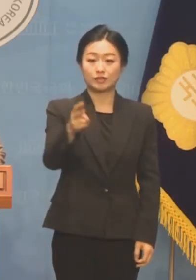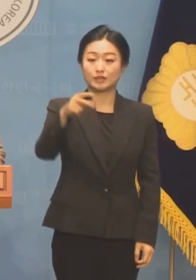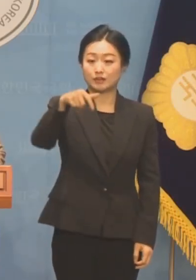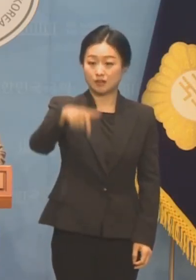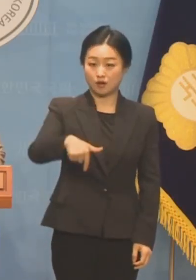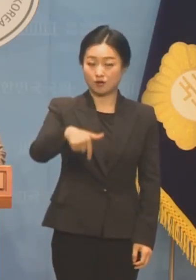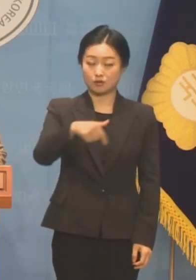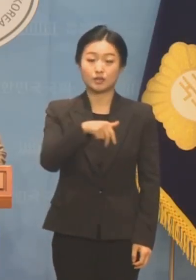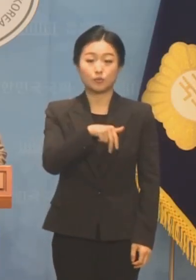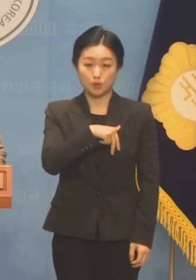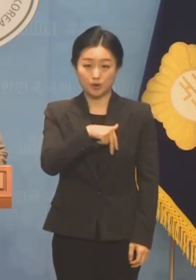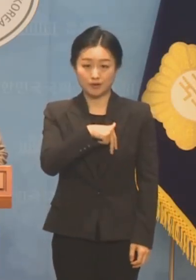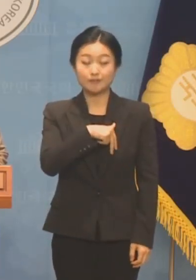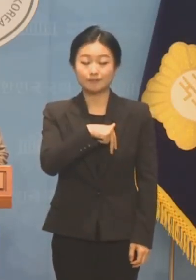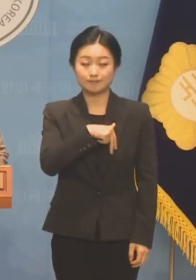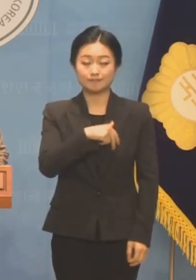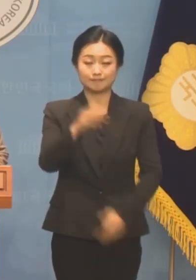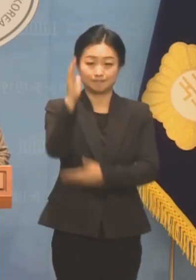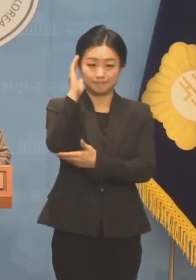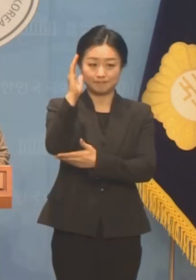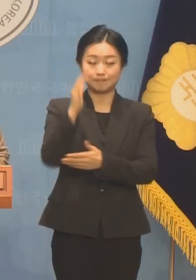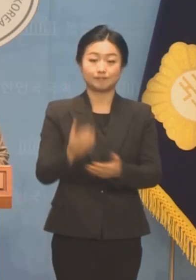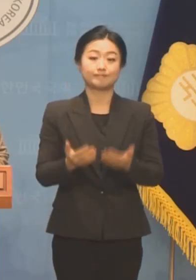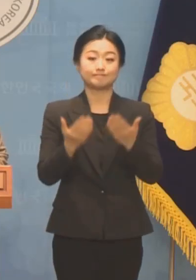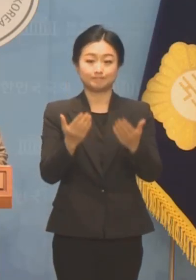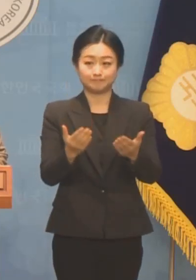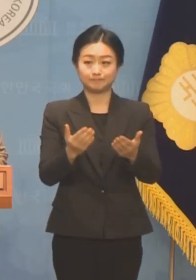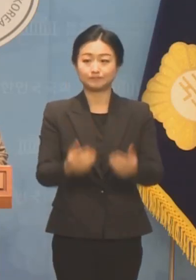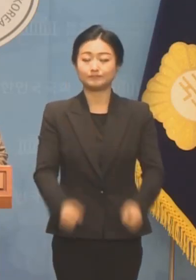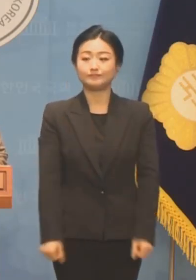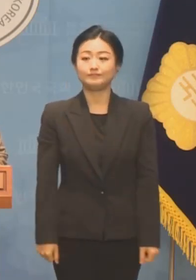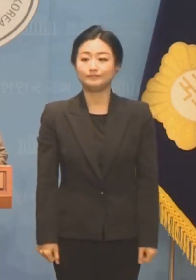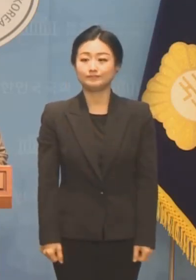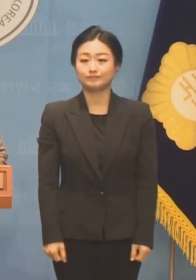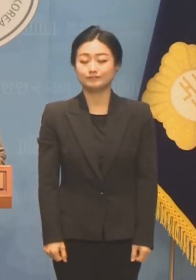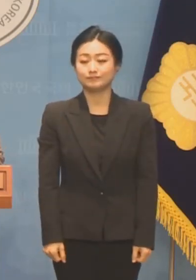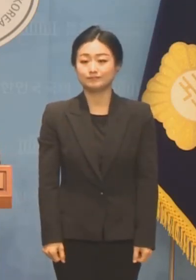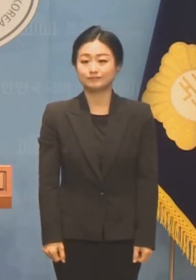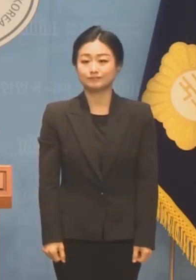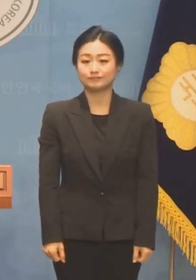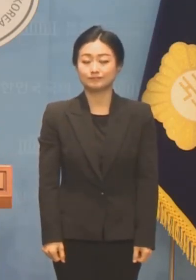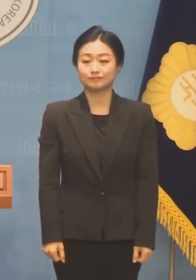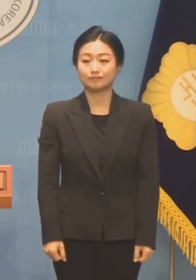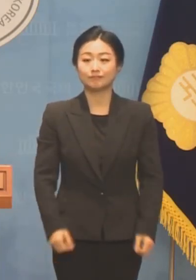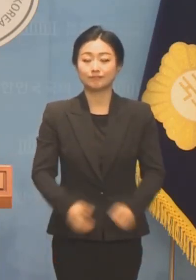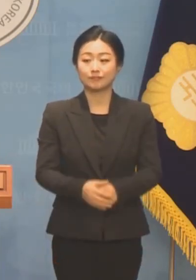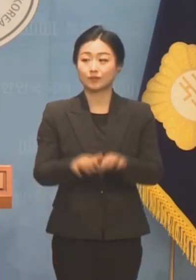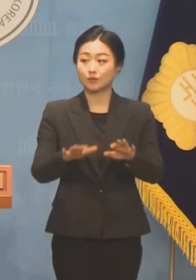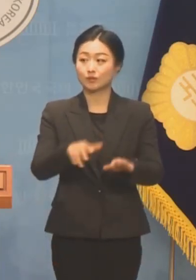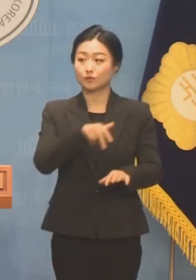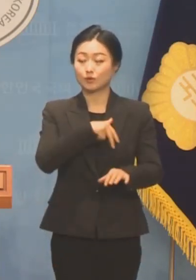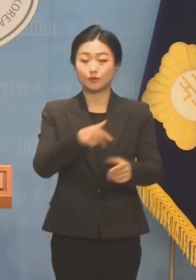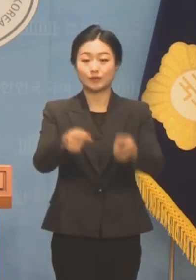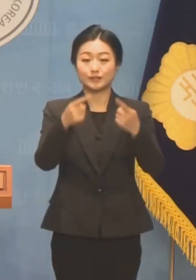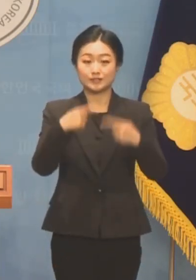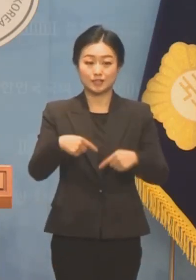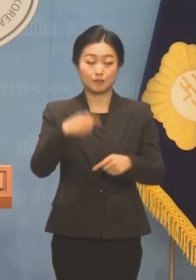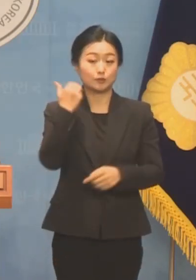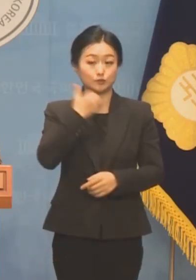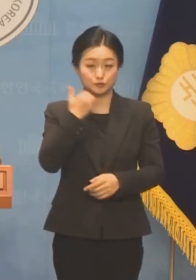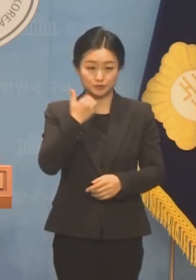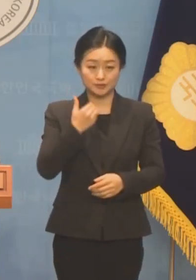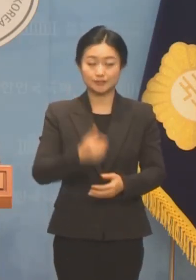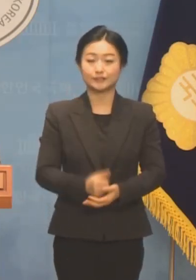사안과 관련해서 짧게 하실 말씀이 있으시다고 하니까 좀 듣고 가도록 하겠습니다. 먼저 함께 오신 의원님들